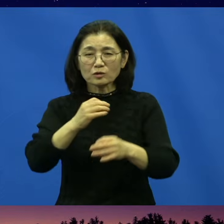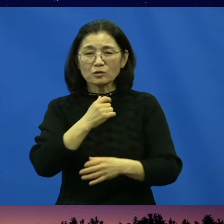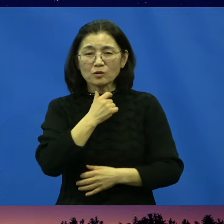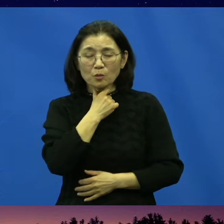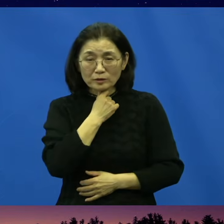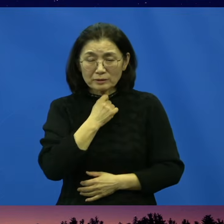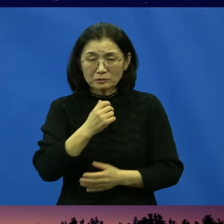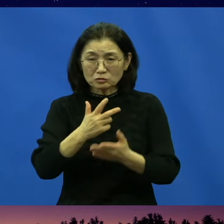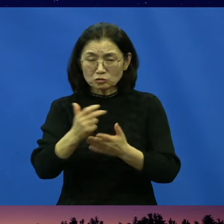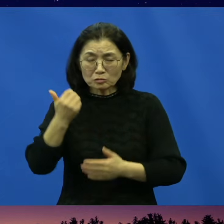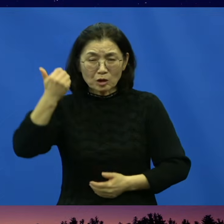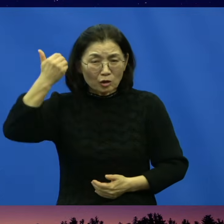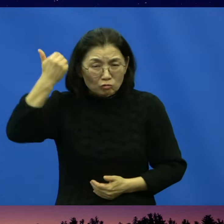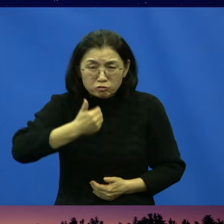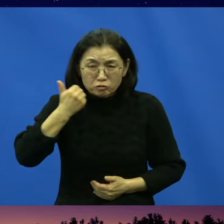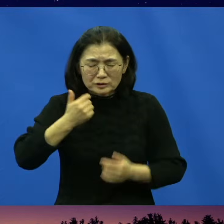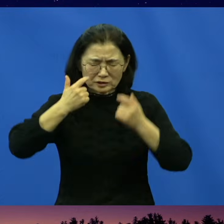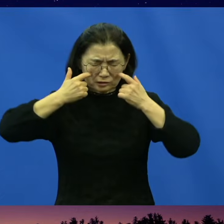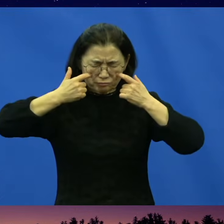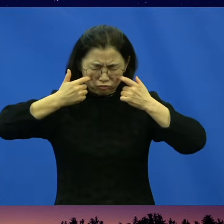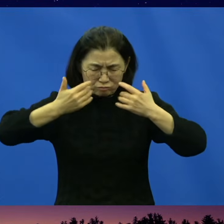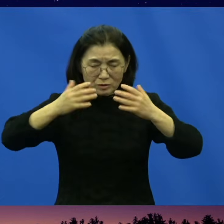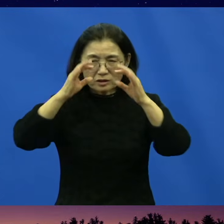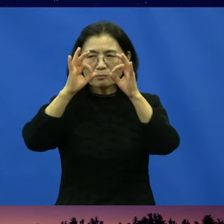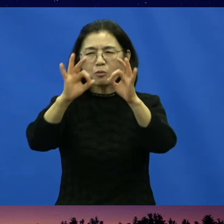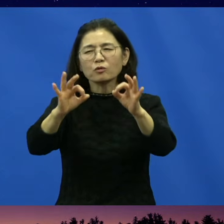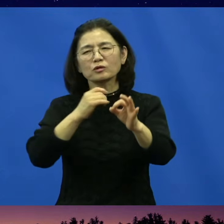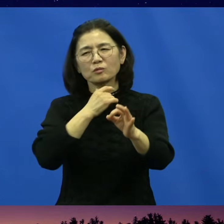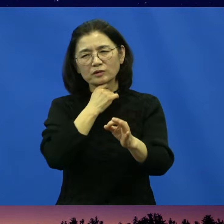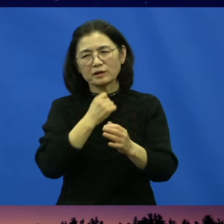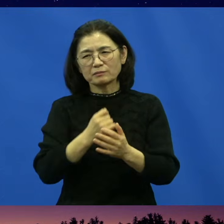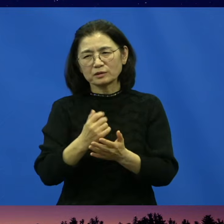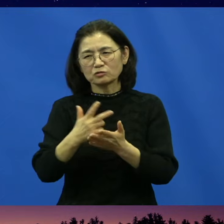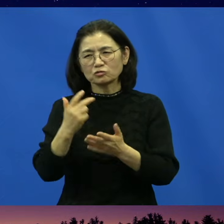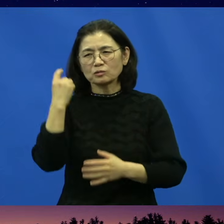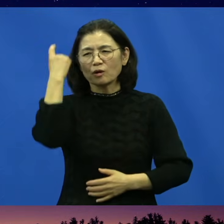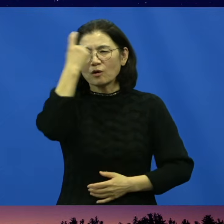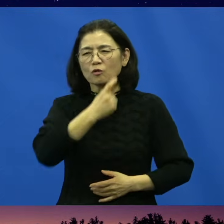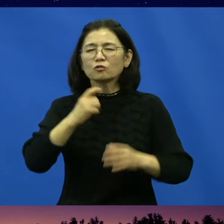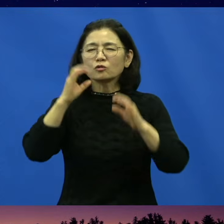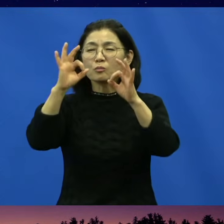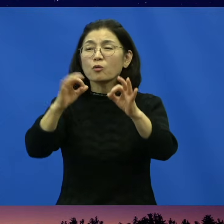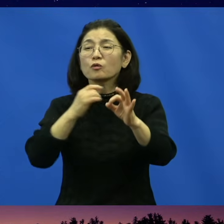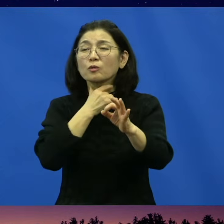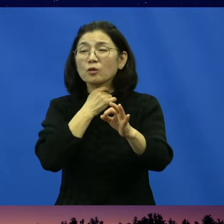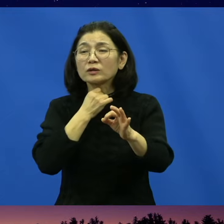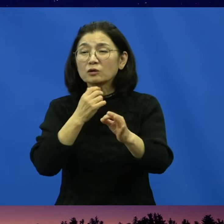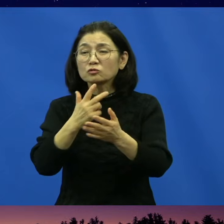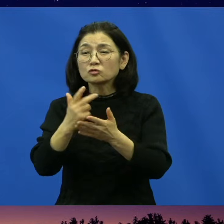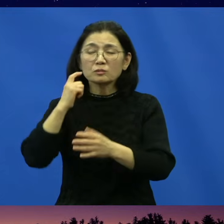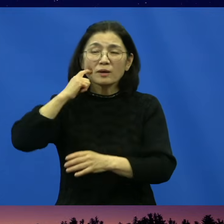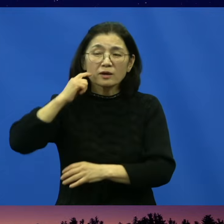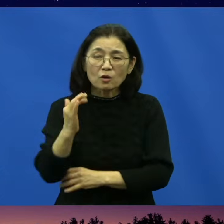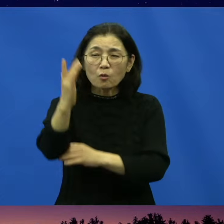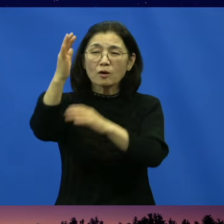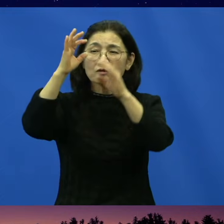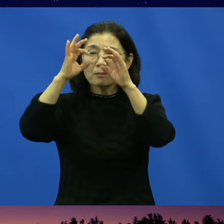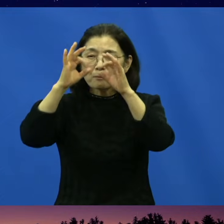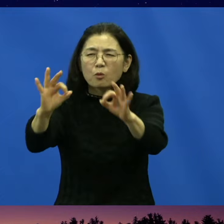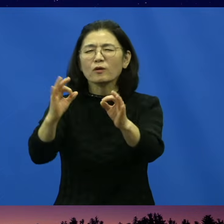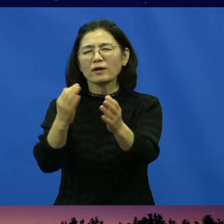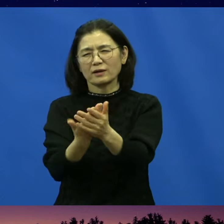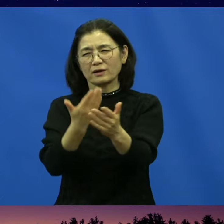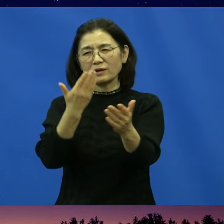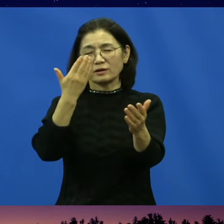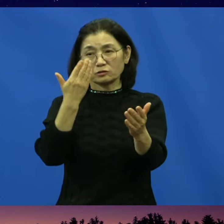똑바로 보기 원합니다. 주님의 얼굴을 보기 원하고 그 얼굴의 영광을 보게 하여 주시옵소서. 이제는 주님 따라서 그